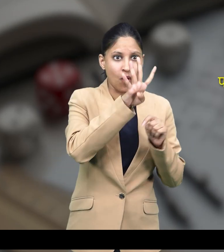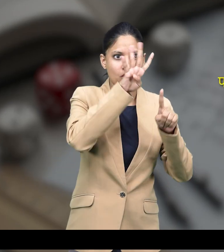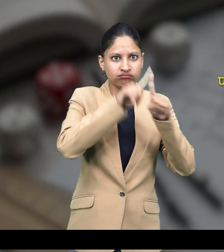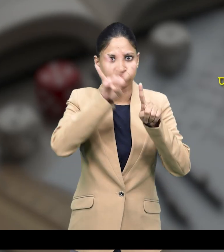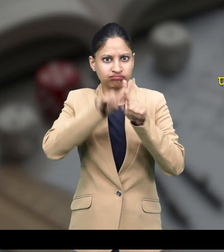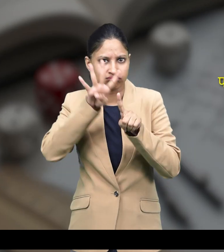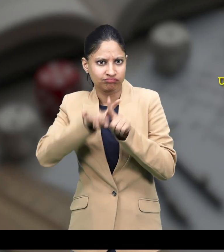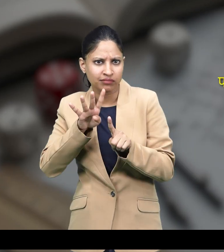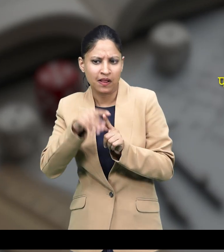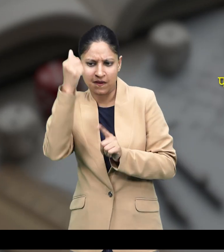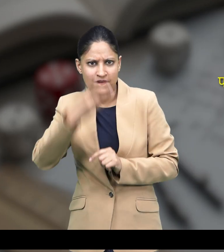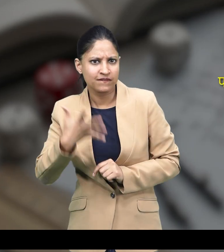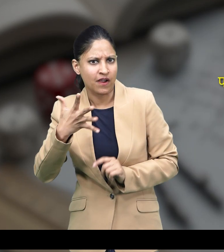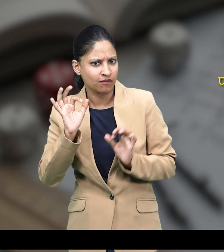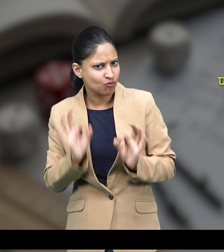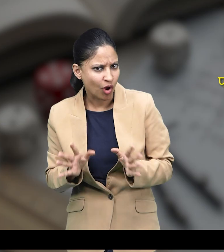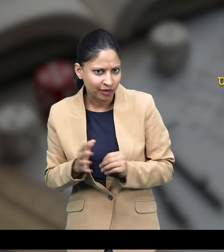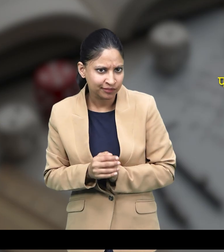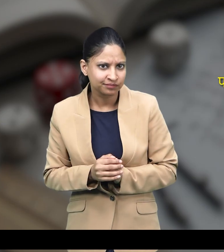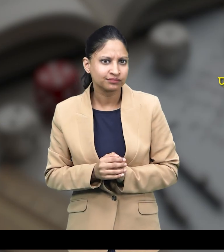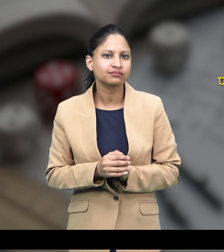4 वेळा 5.